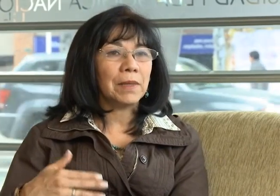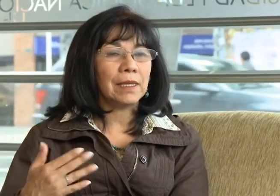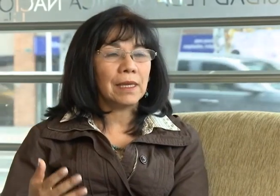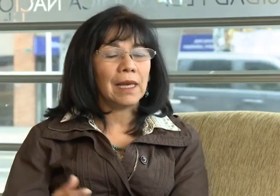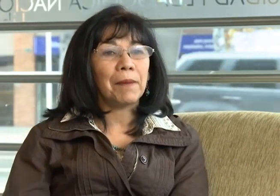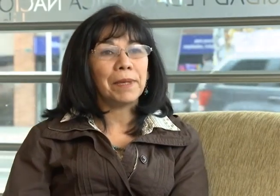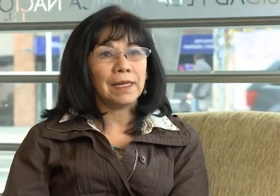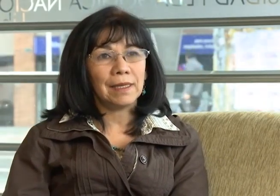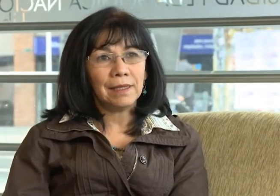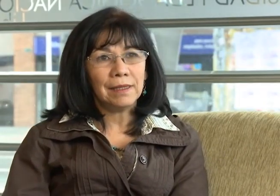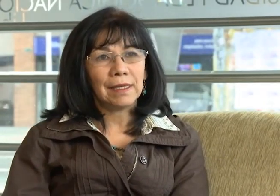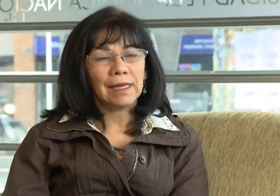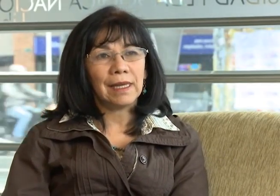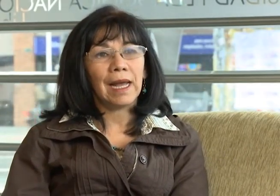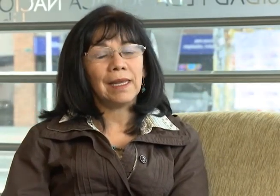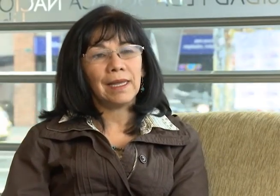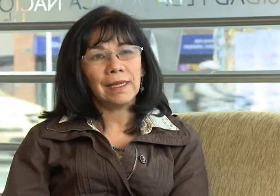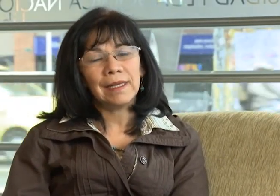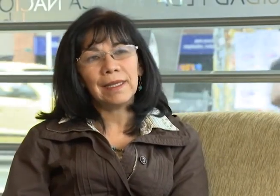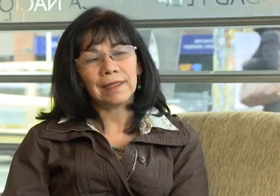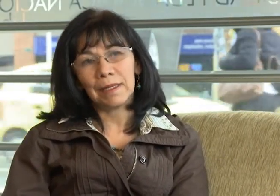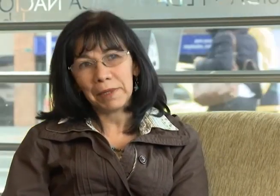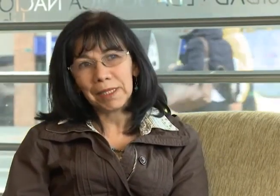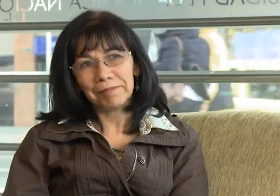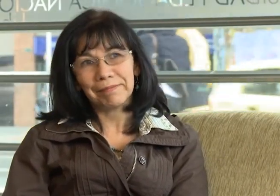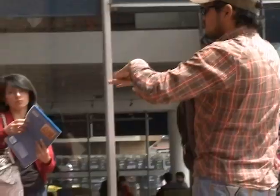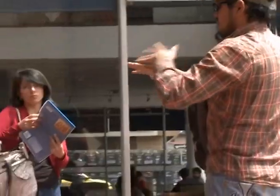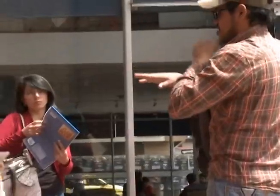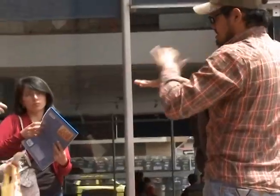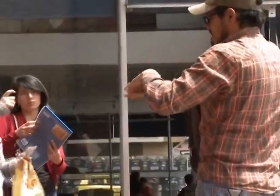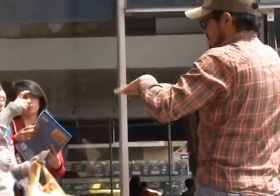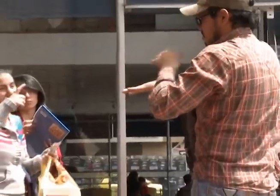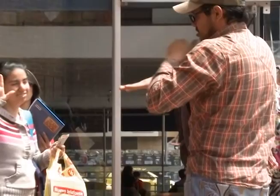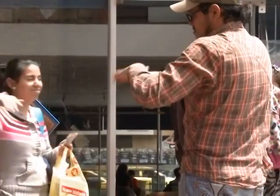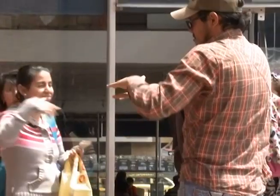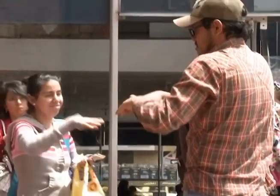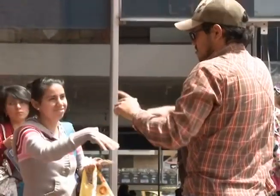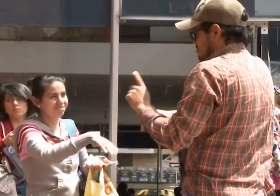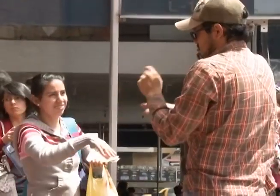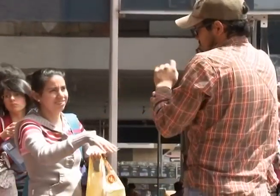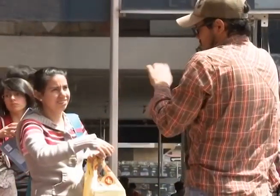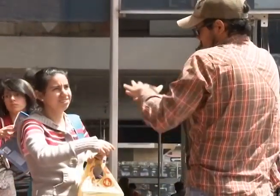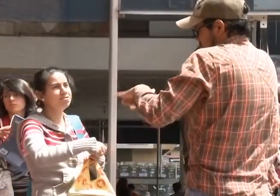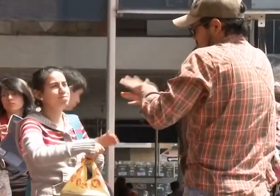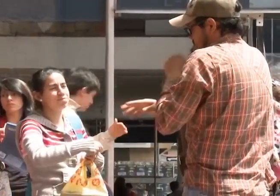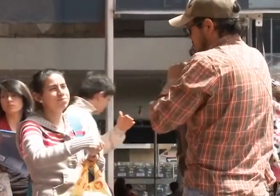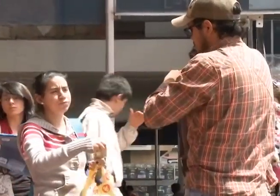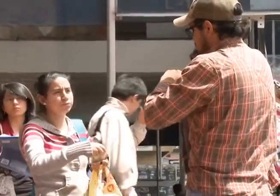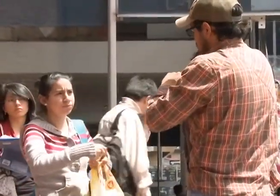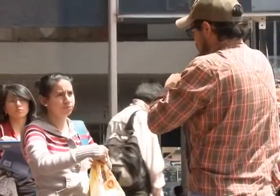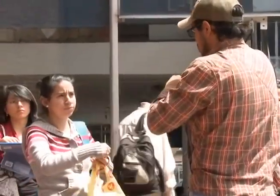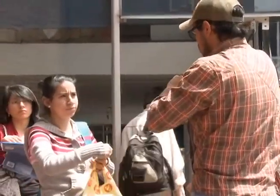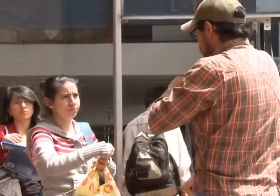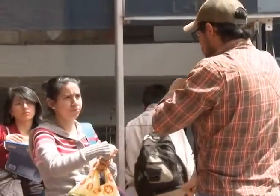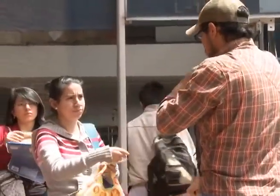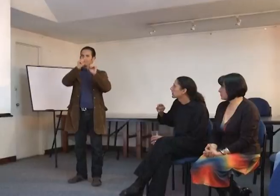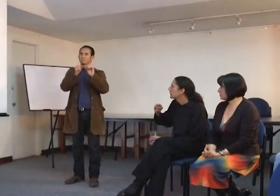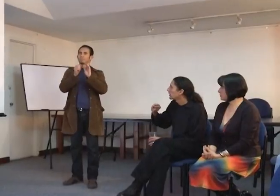Posteriormente aprenden a leer y a escribir. Hay muchas maneras de explicar la sordera y la más común es el enfoque